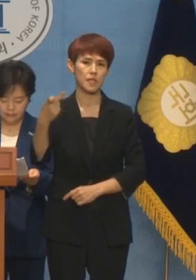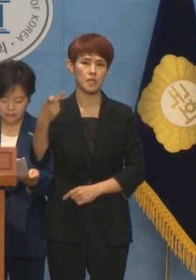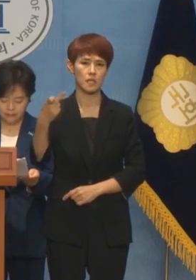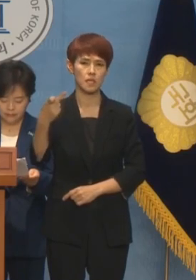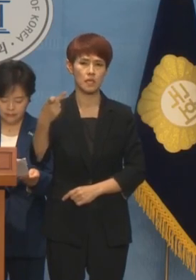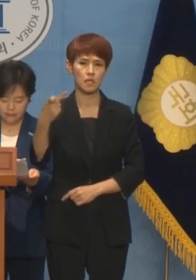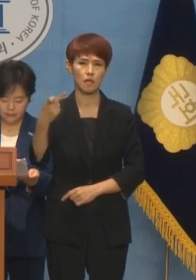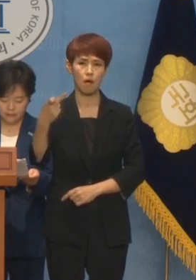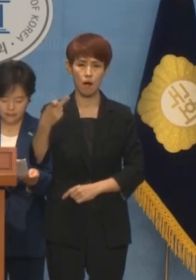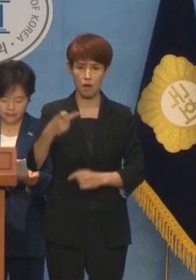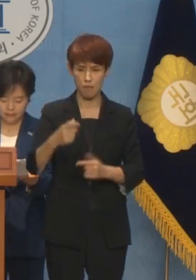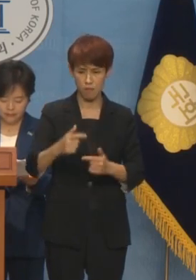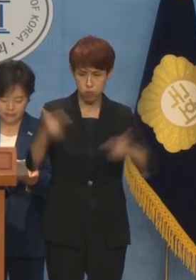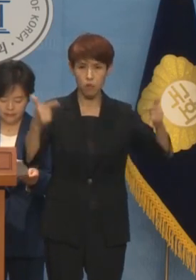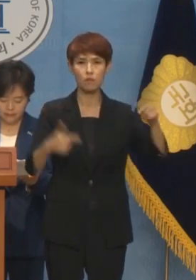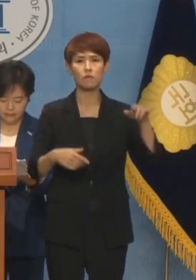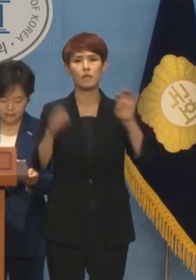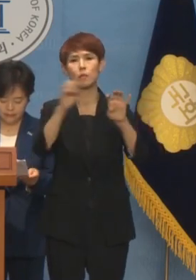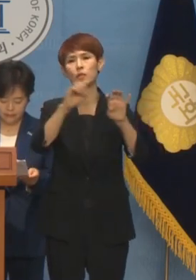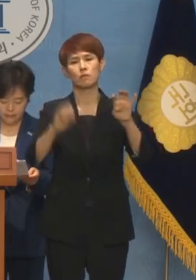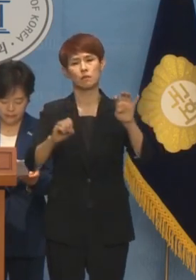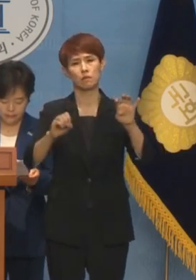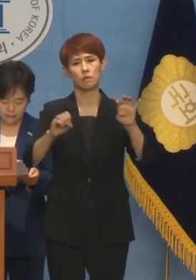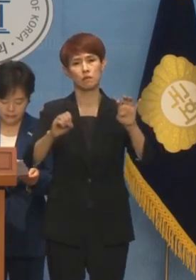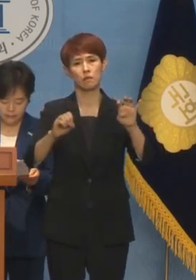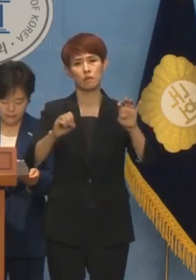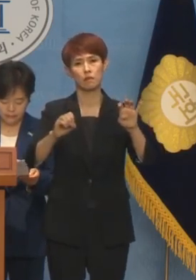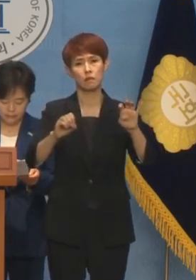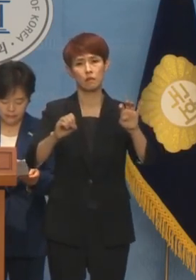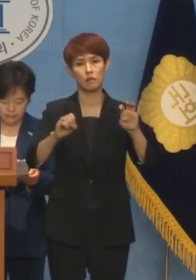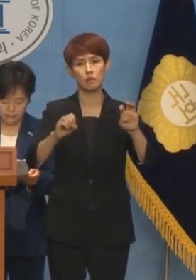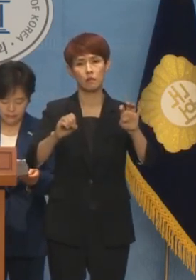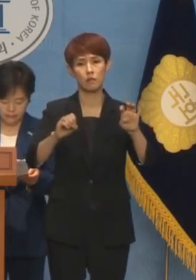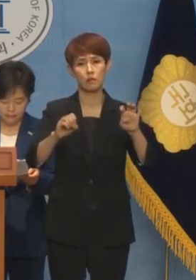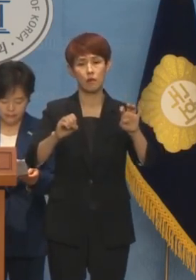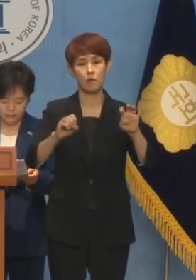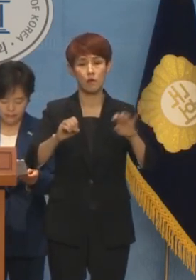312건으로 40%포인트 넘게 늘어났습니다.